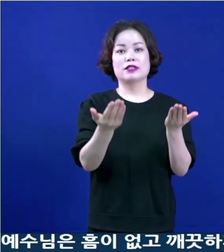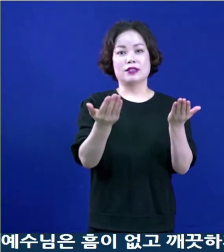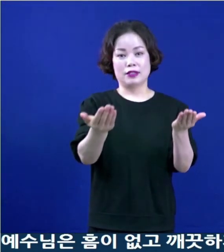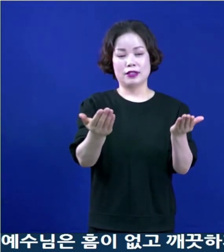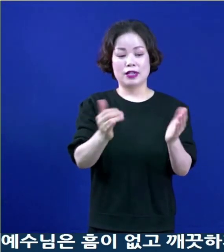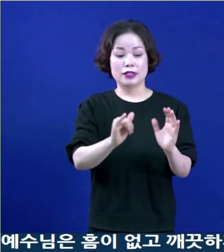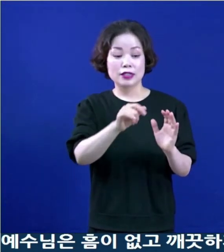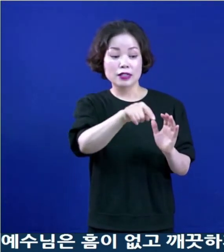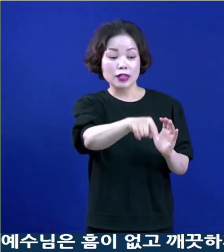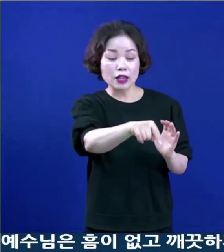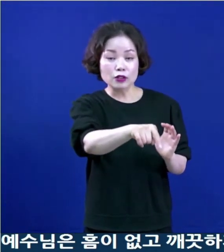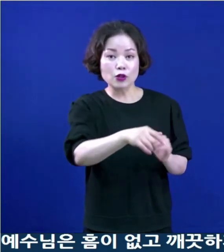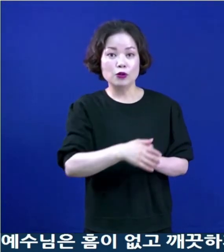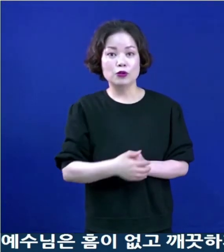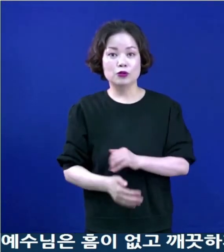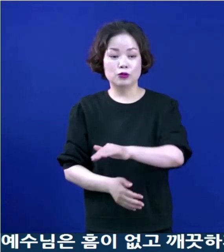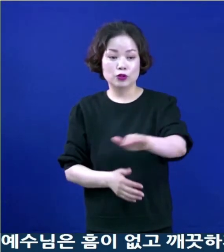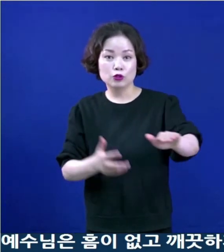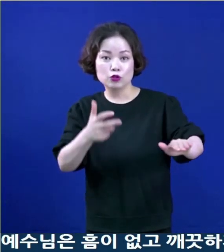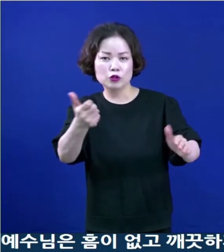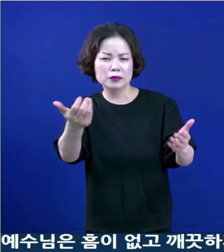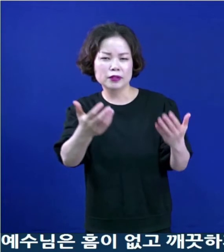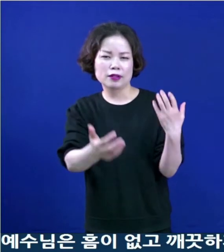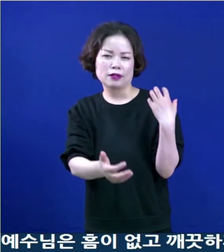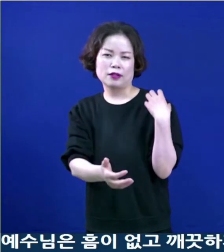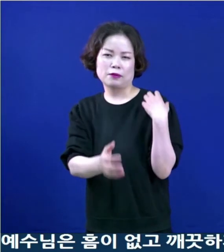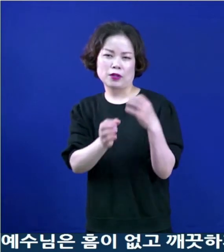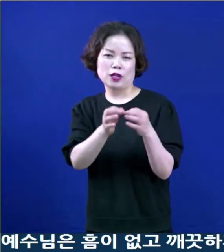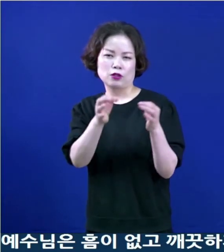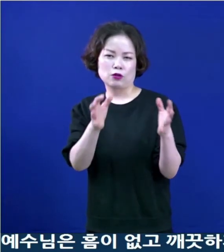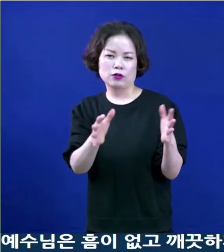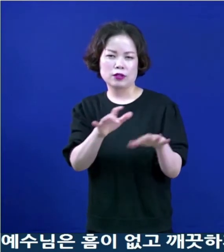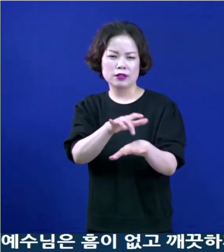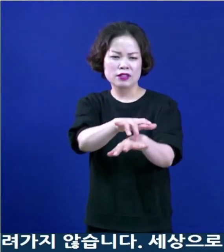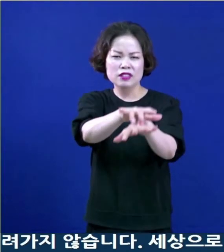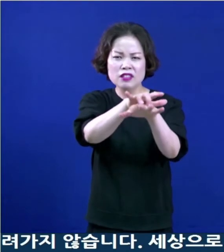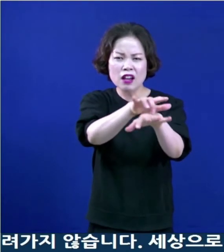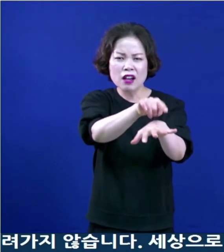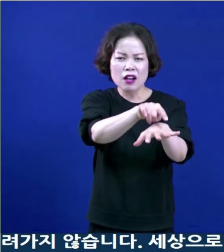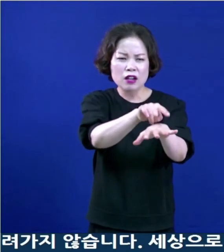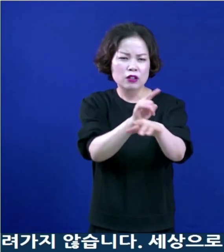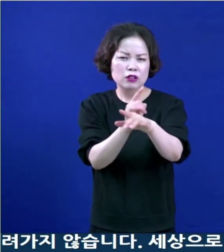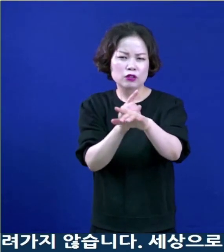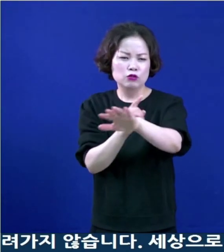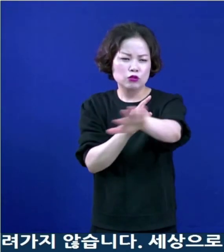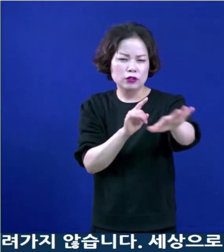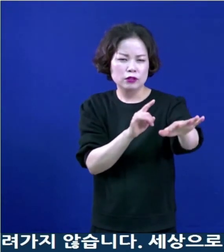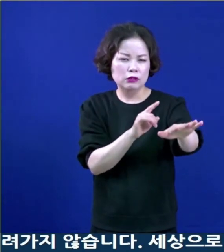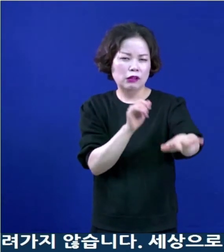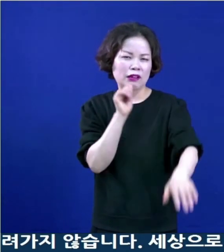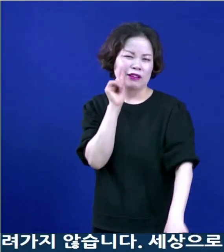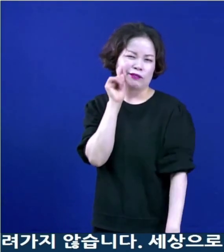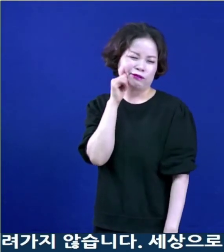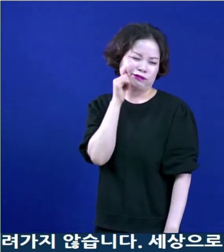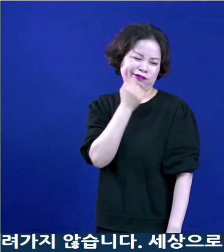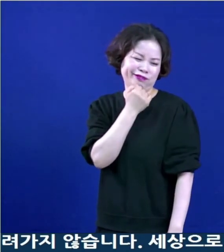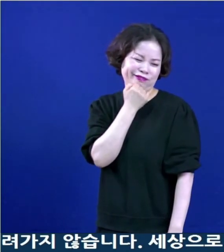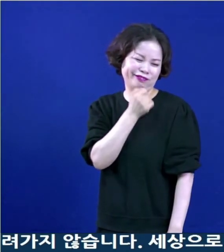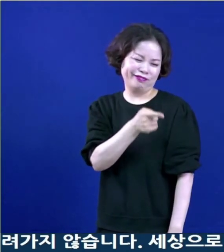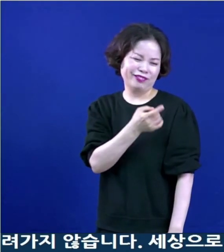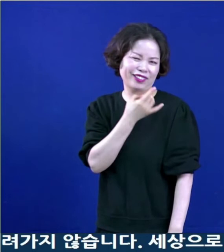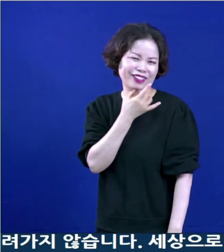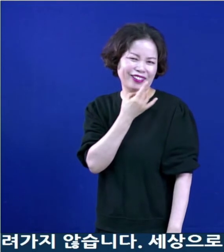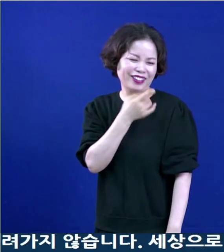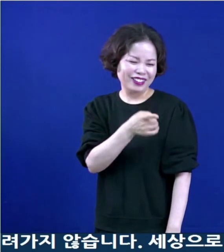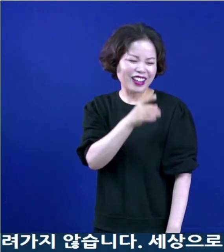세상에서 우리가 주님의 일을 감당하는 동안 어쩌면 사단은 우리를 조롱할지 모릅니다. 너한테